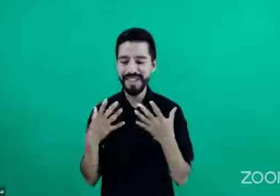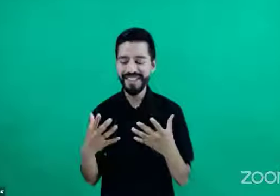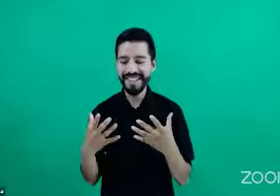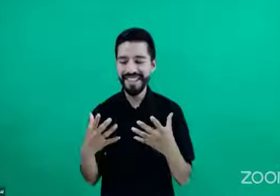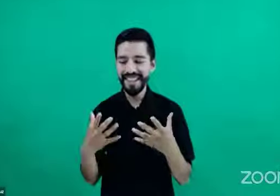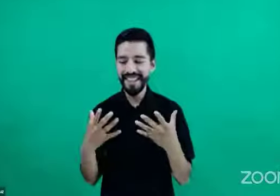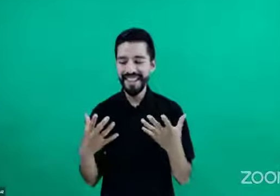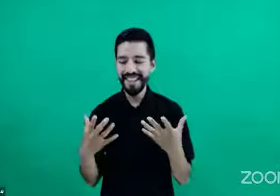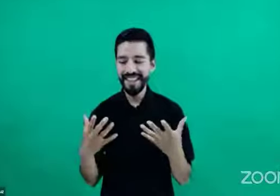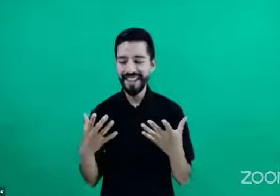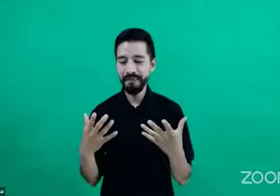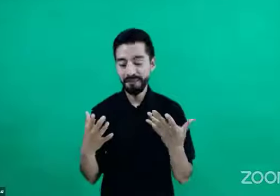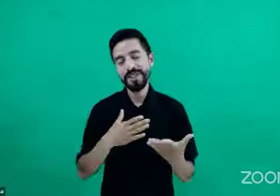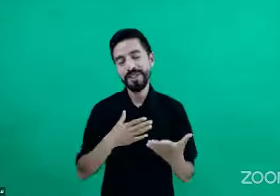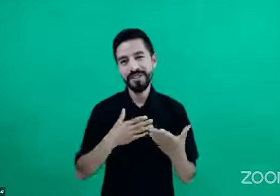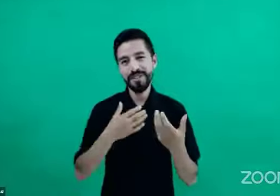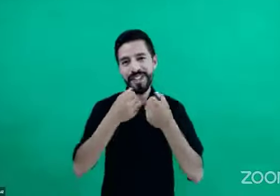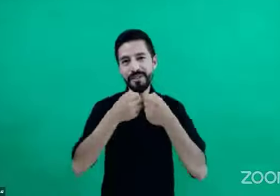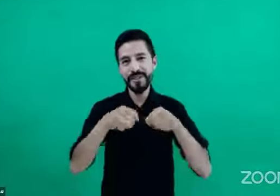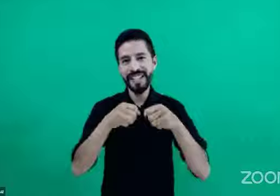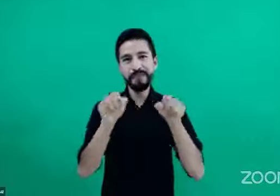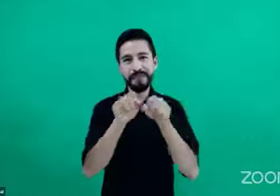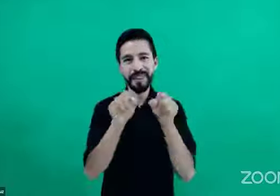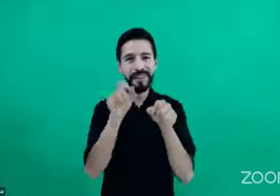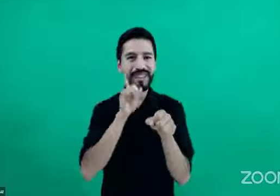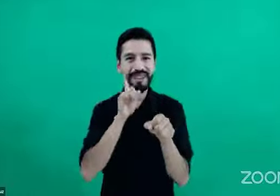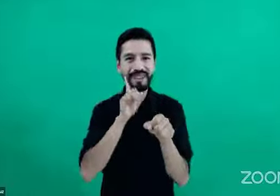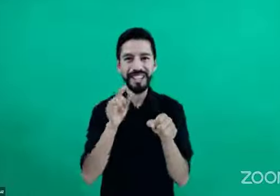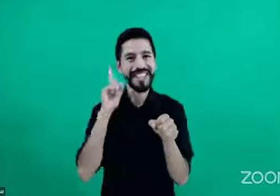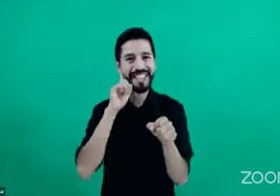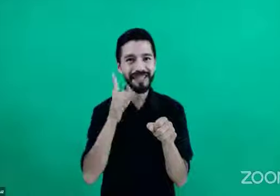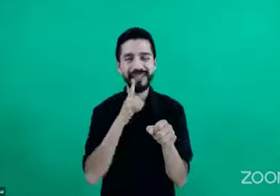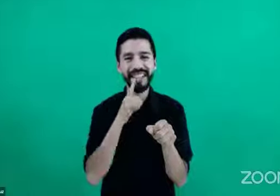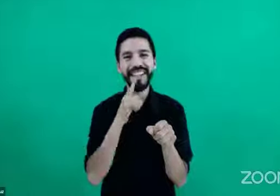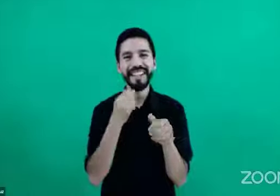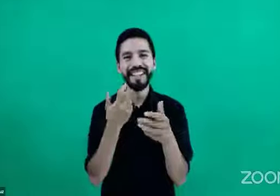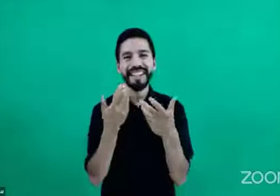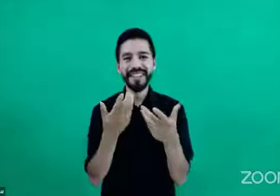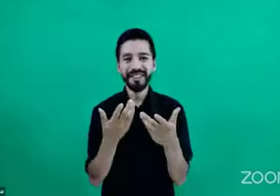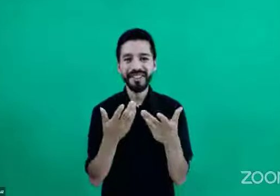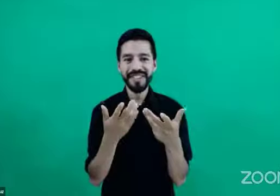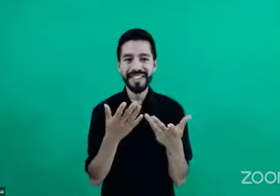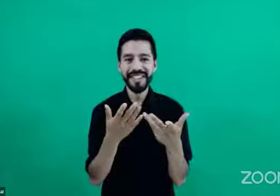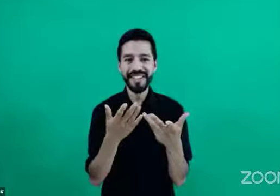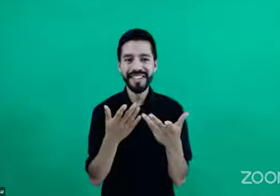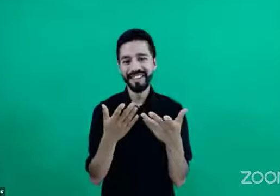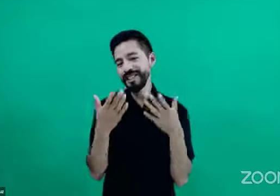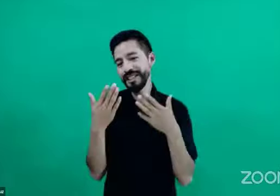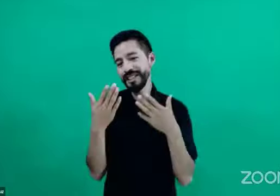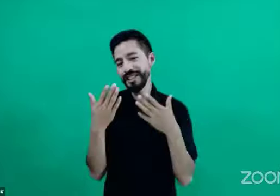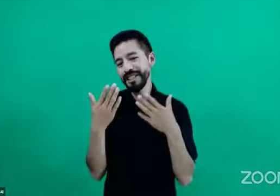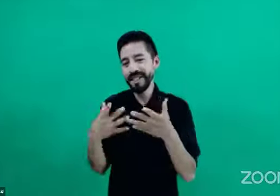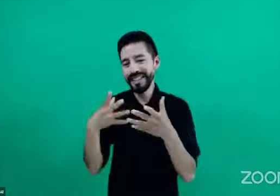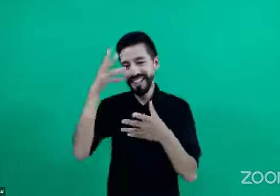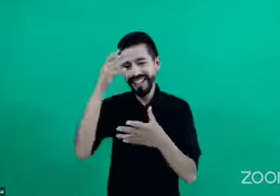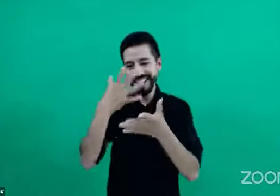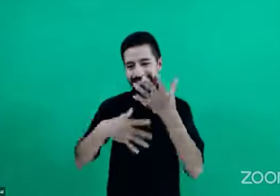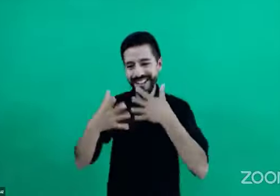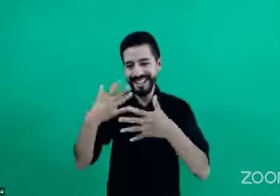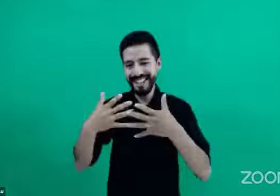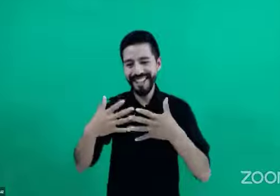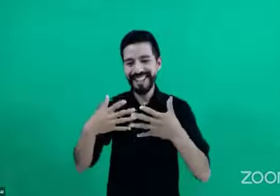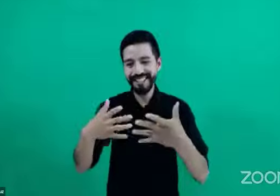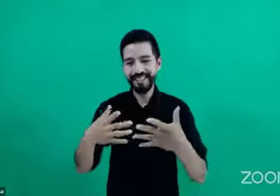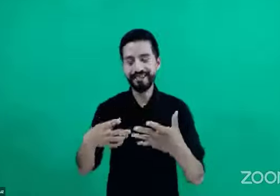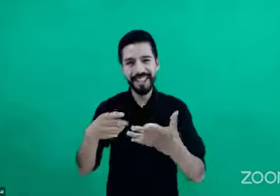No sabes, bueno, yo tengo una sobrina que es sorda, entonces después de que aprendí la